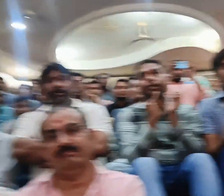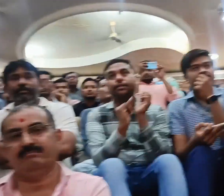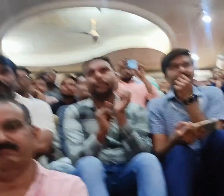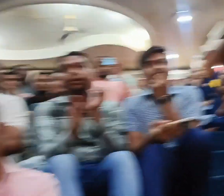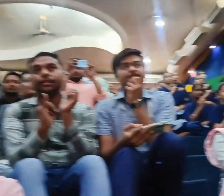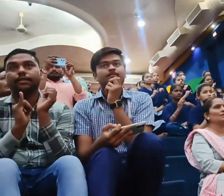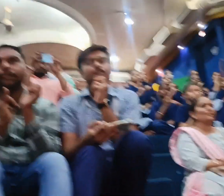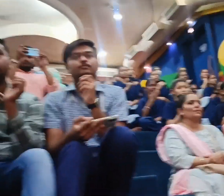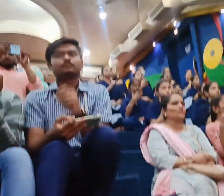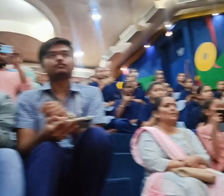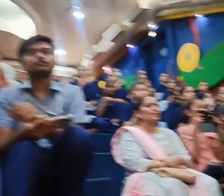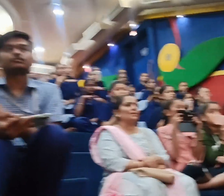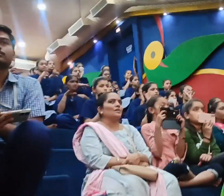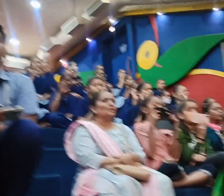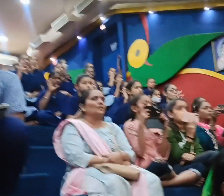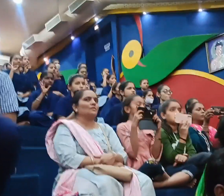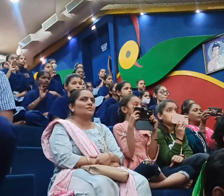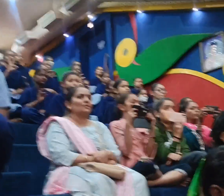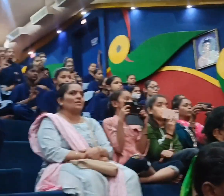નાર છે